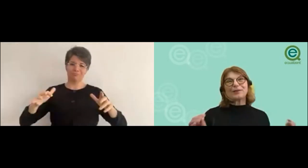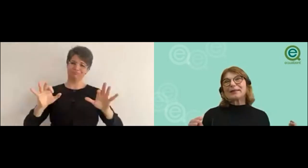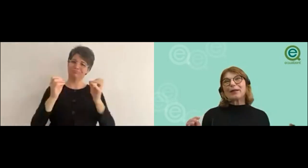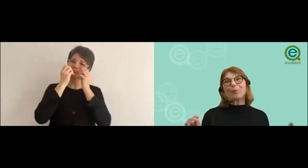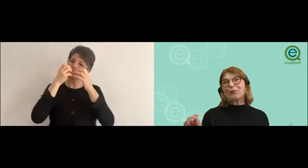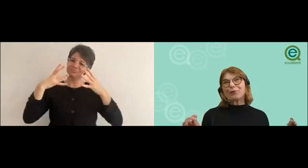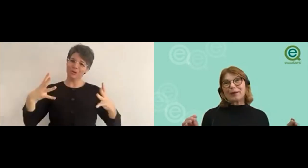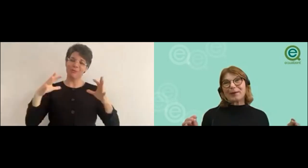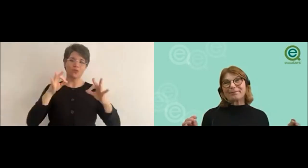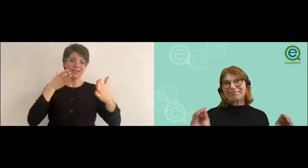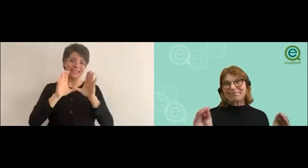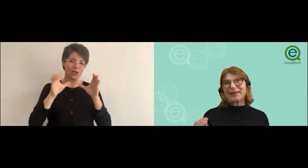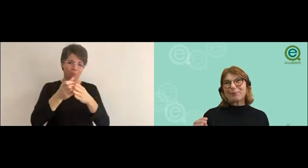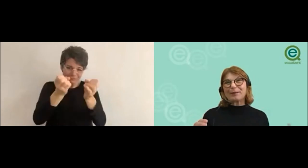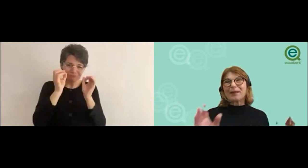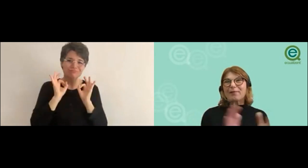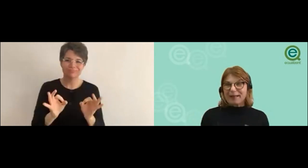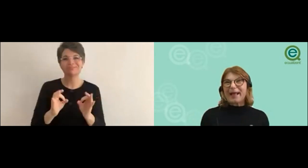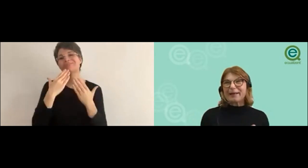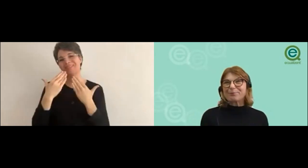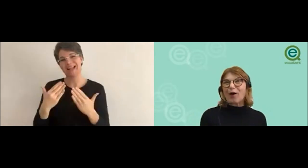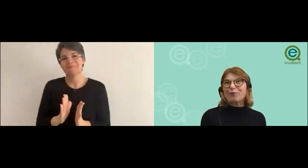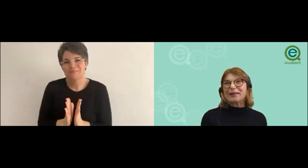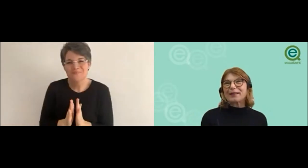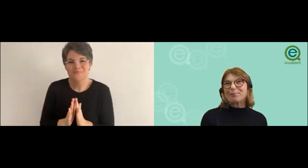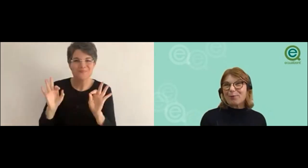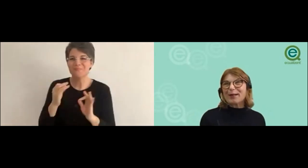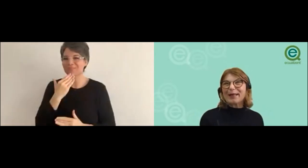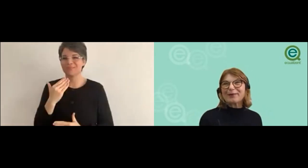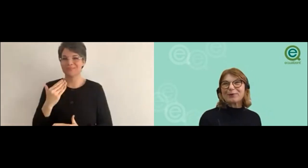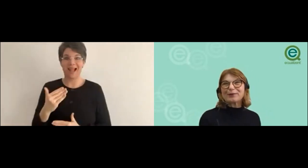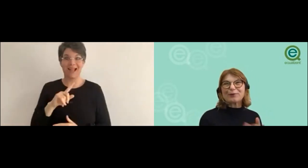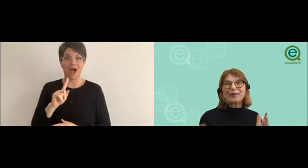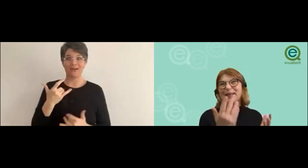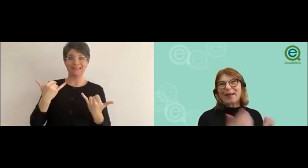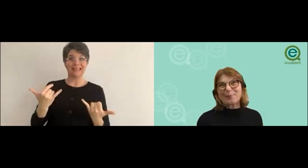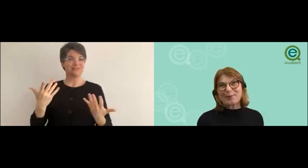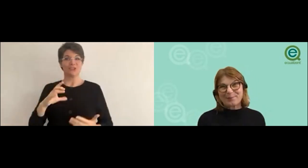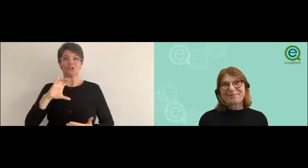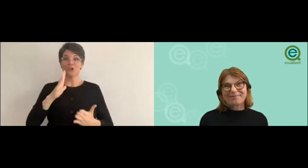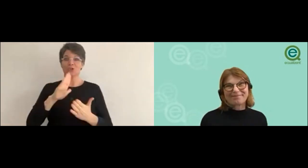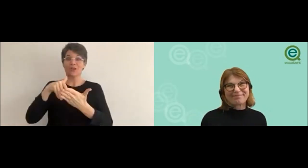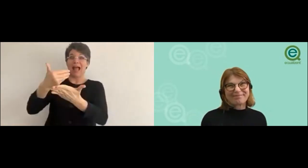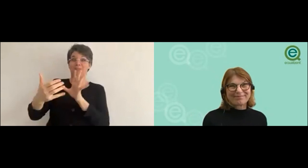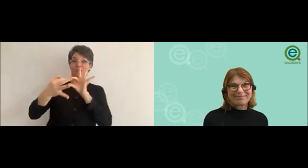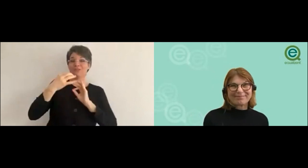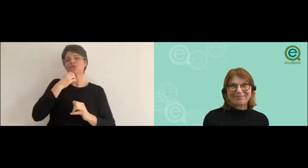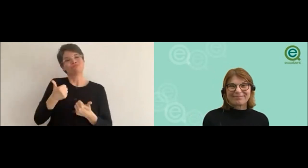dann ist es für die Zielgruppe wunderbar. Ja, vielen Dank auch für die Möglichkeit oder schon für das Angebot.